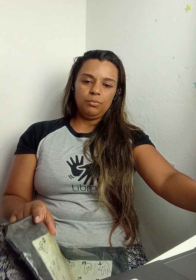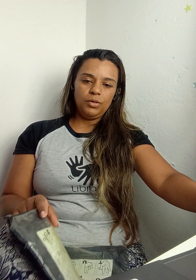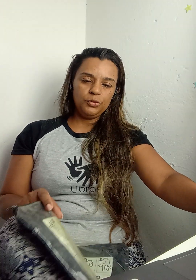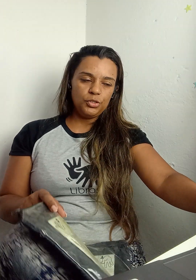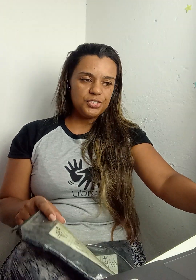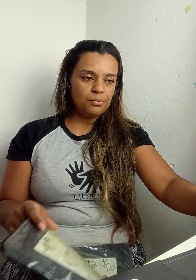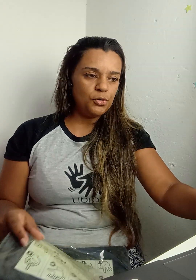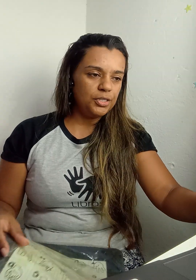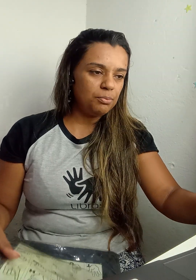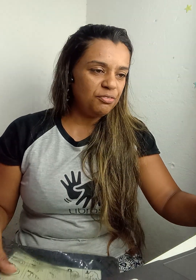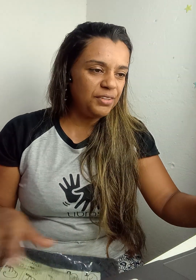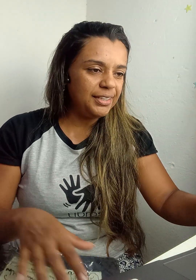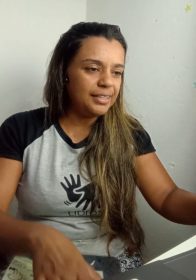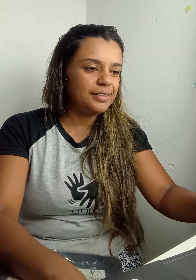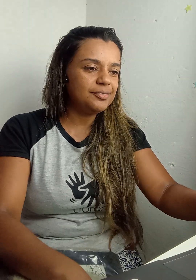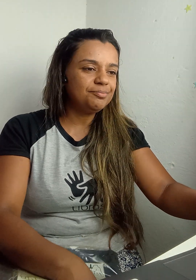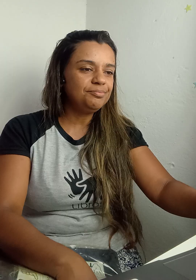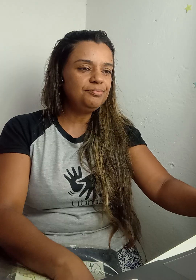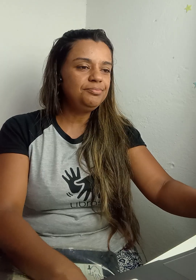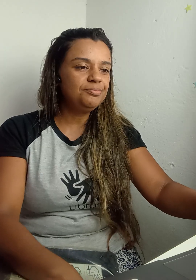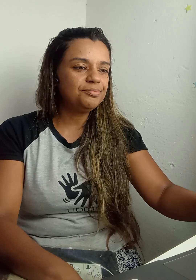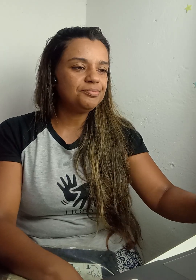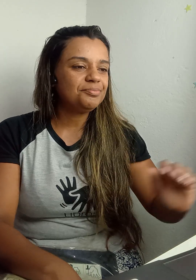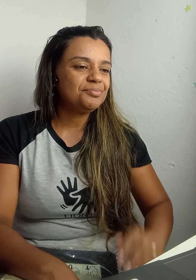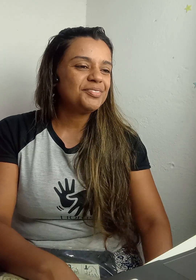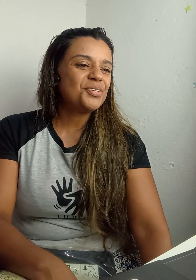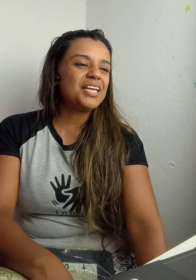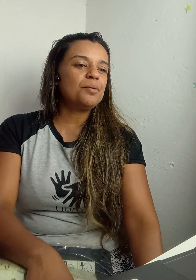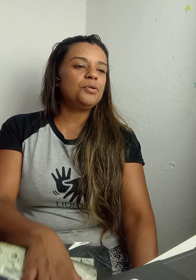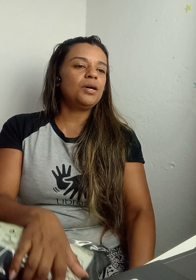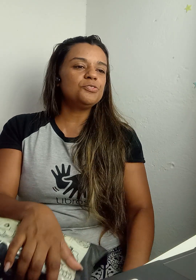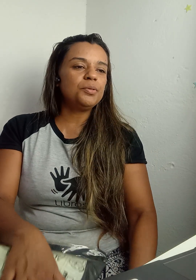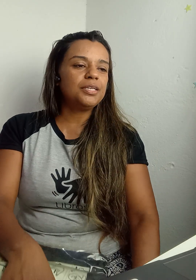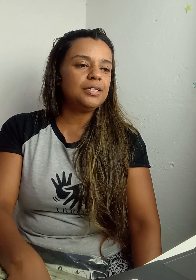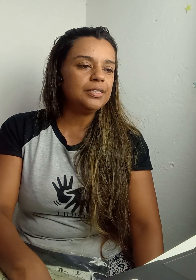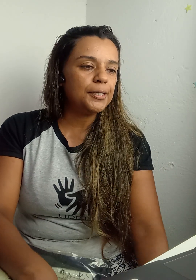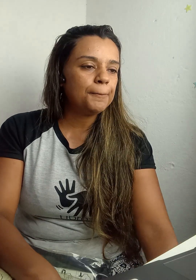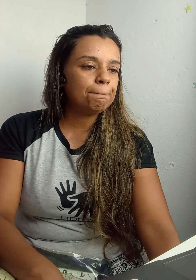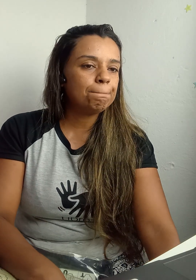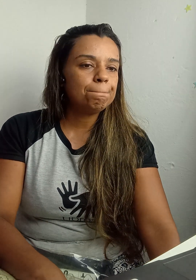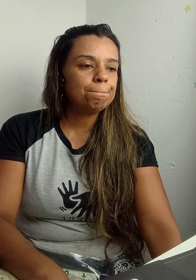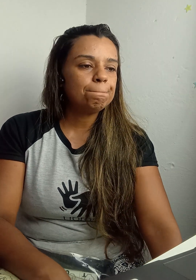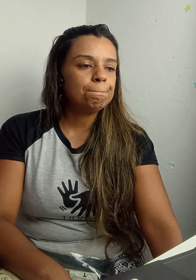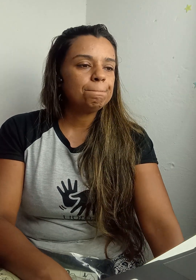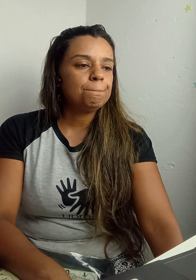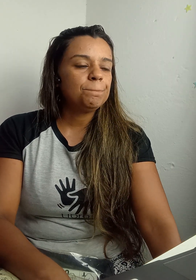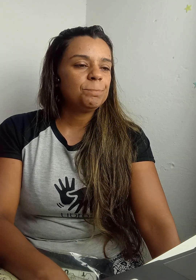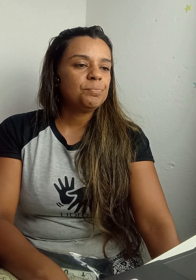Boa noite, Simone, bem-vinda. Consegue abrir o áudio, minha querida?